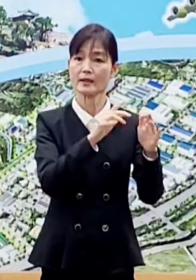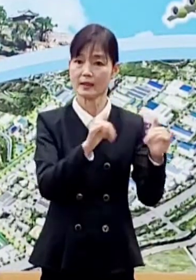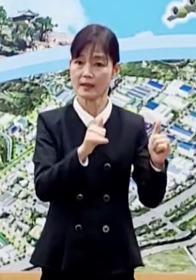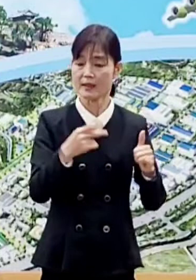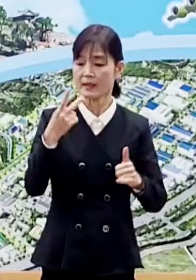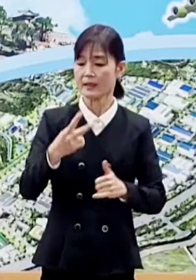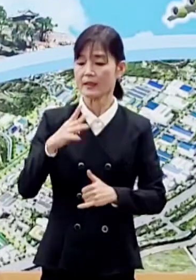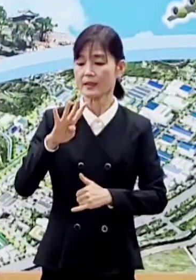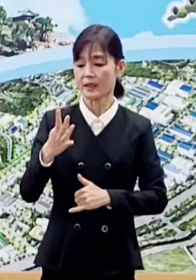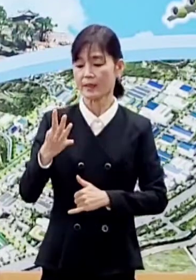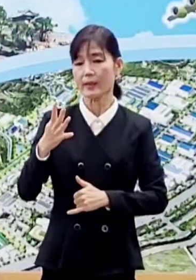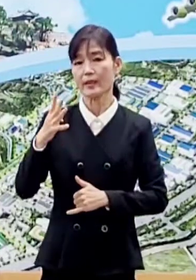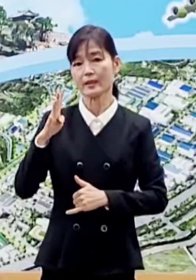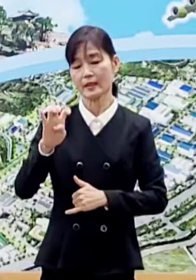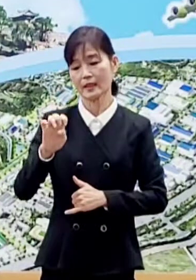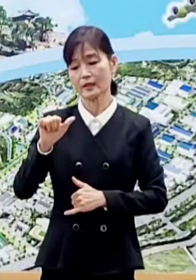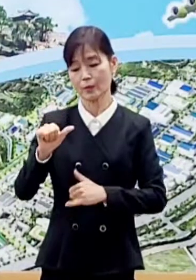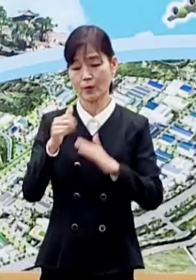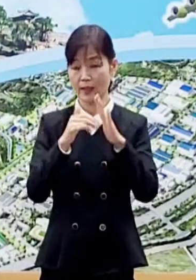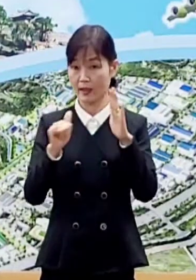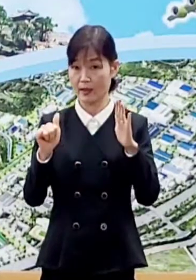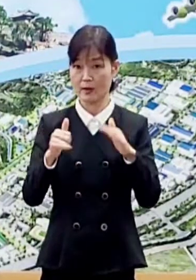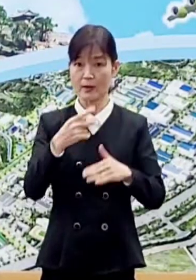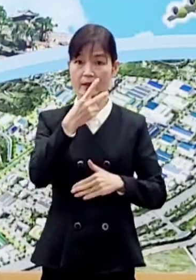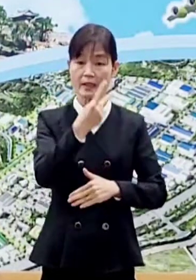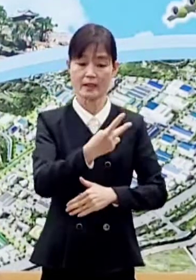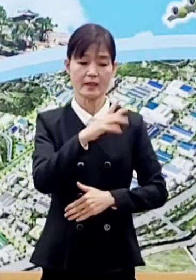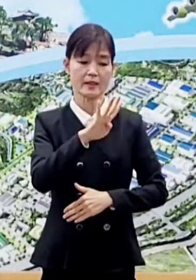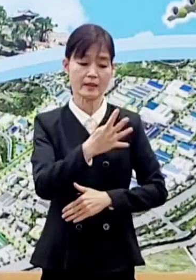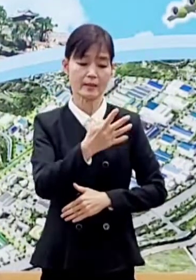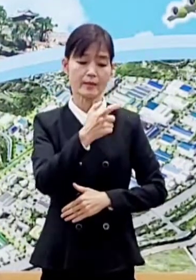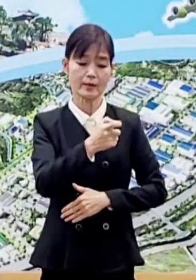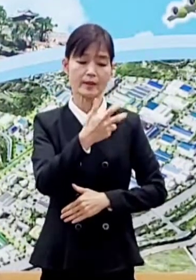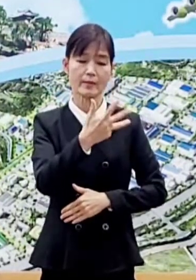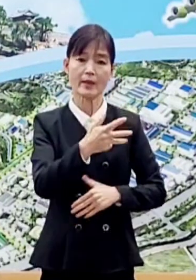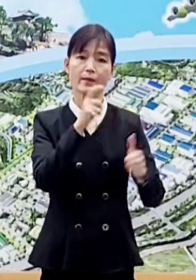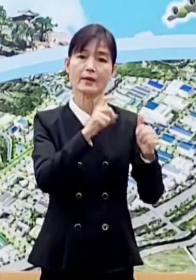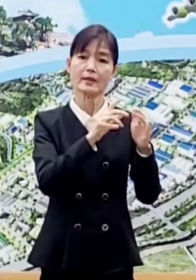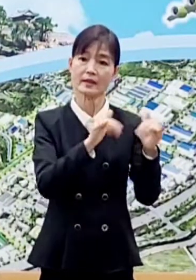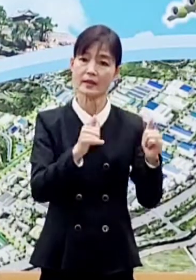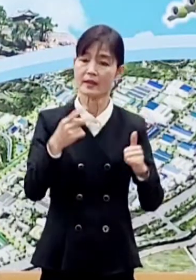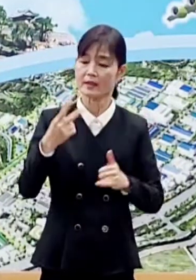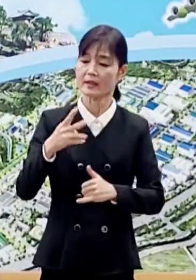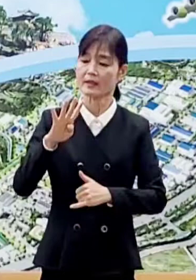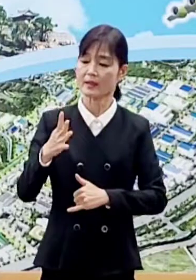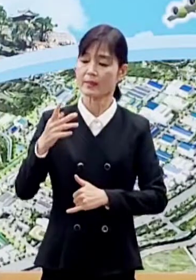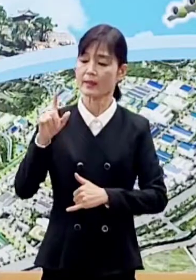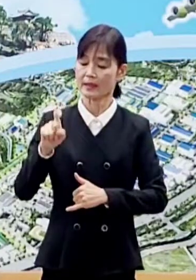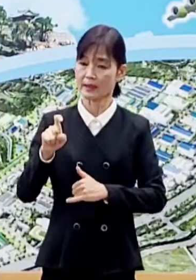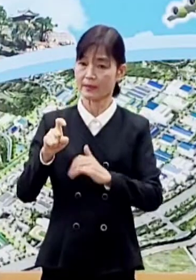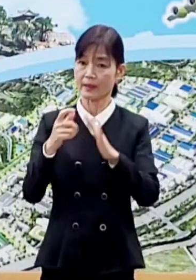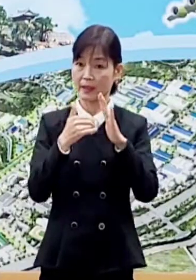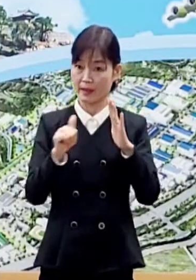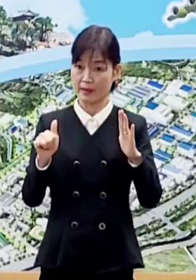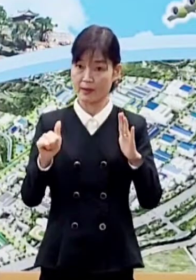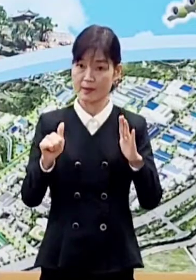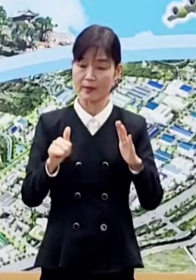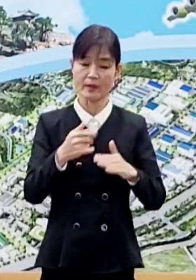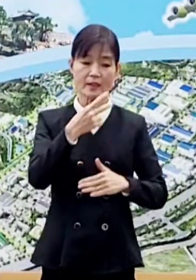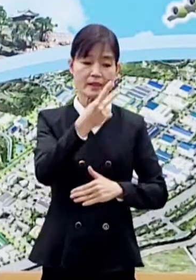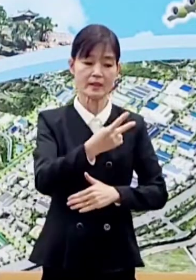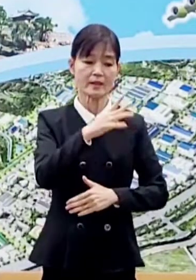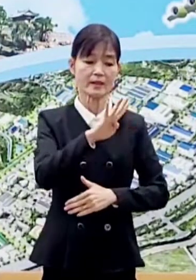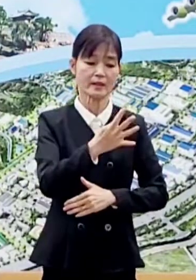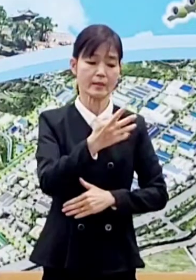확진자는 2445번의 가족이고 진주 2468번 확진자는 2410번의 가족이며